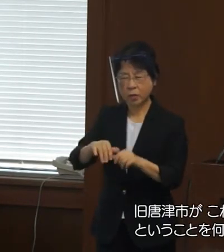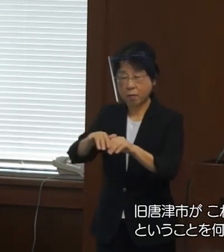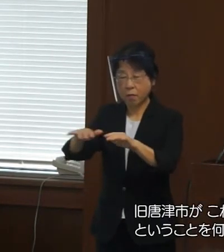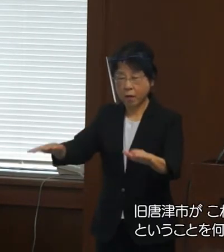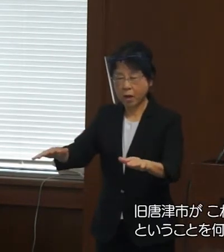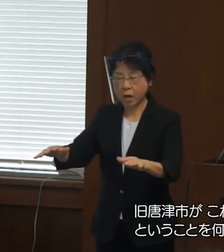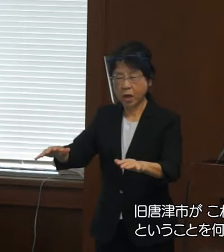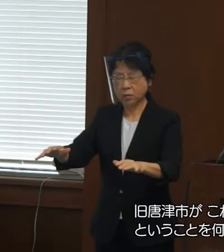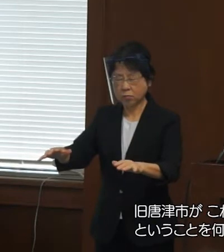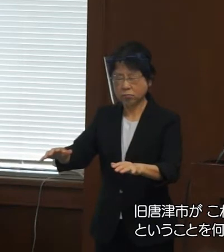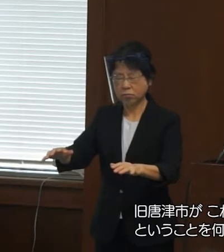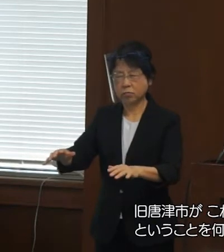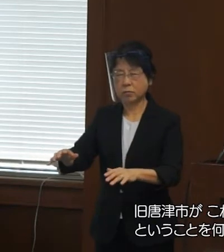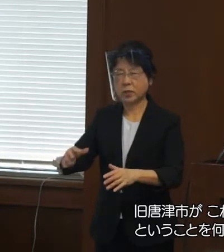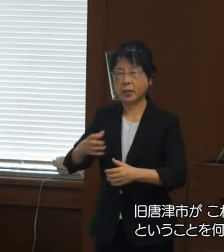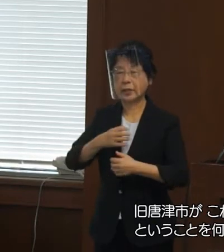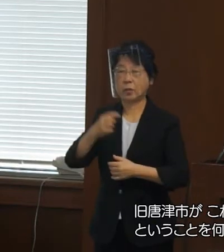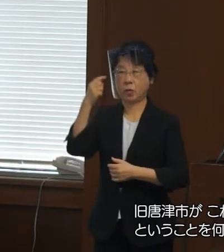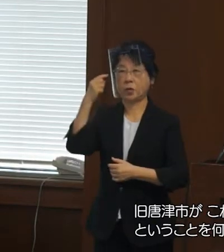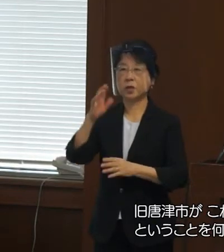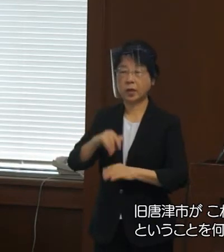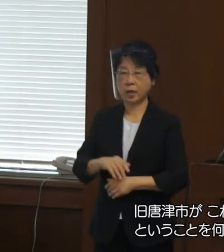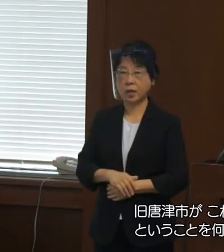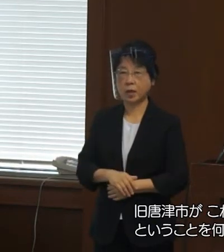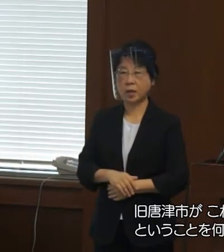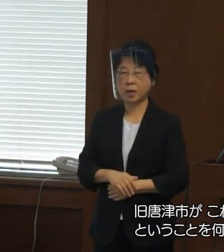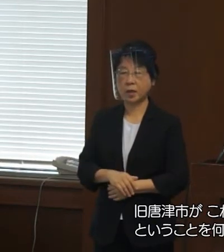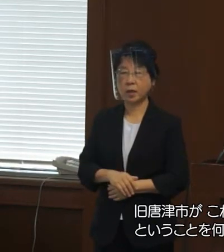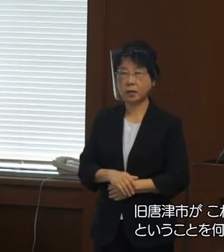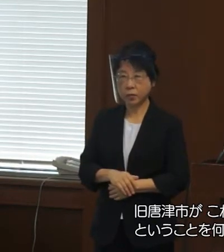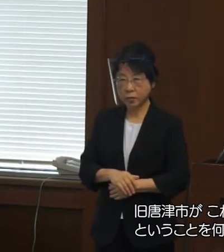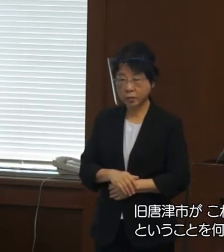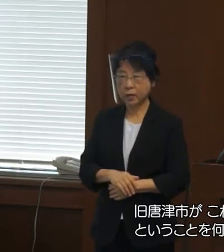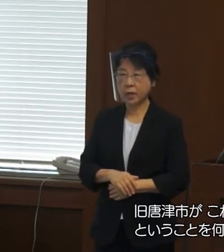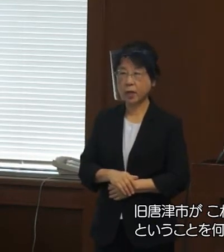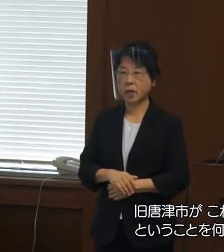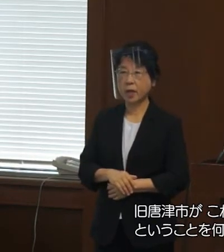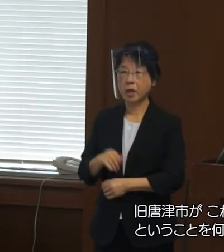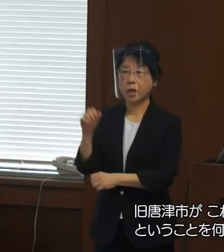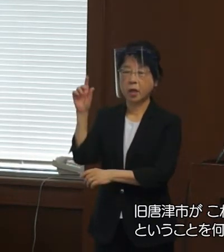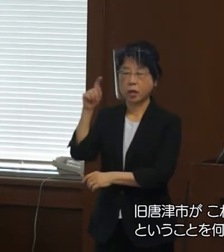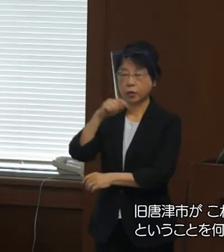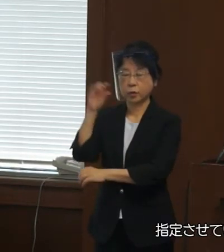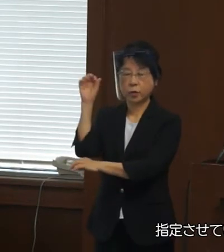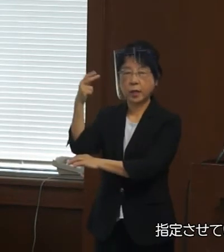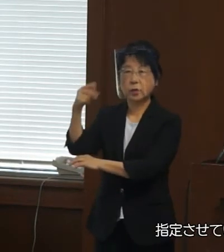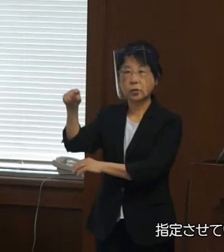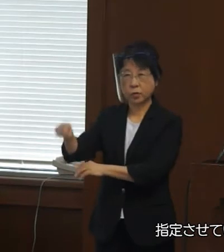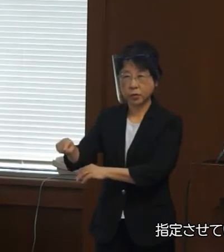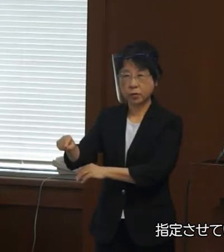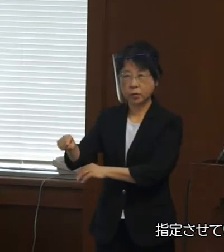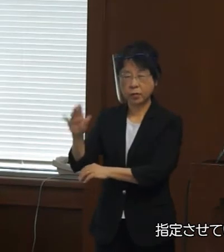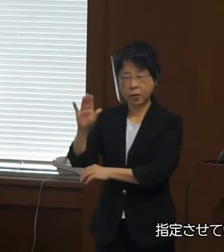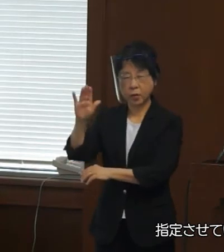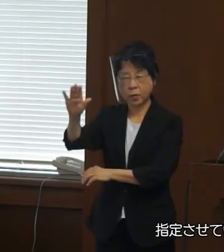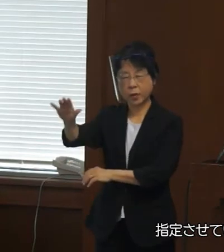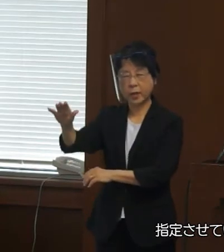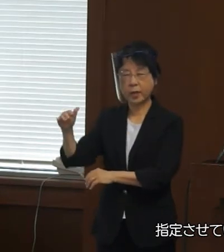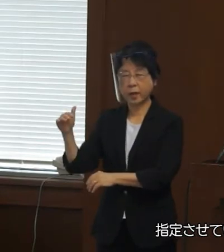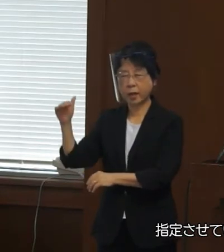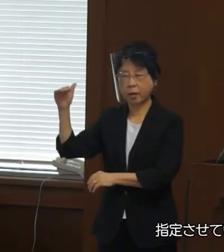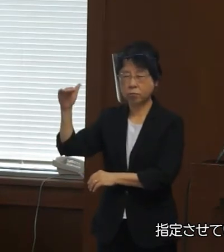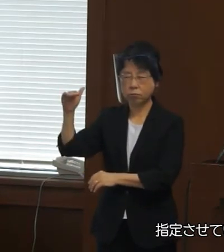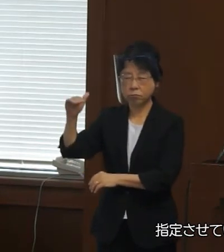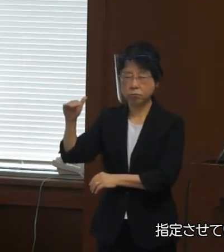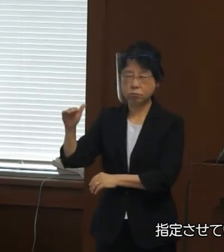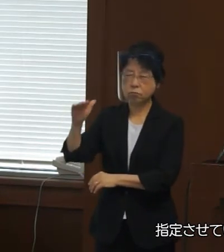の伸びを示すということを何とか避けるために指定させて、いただき